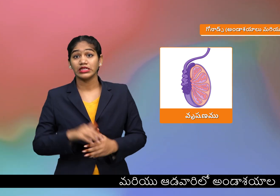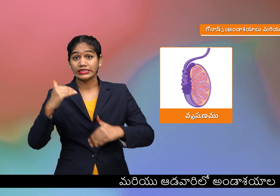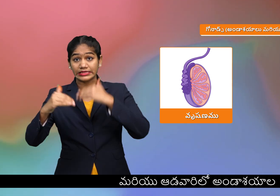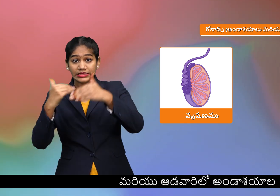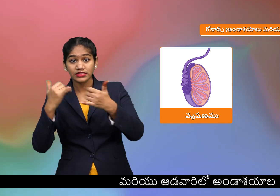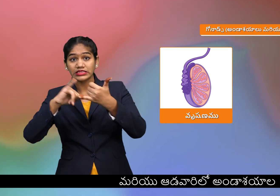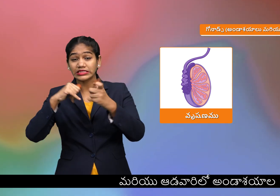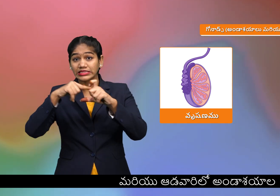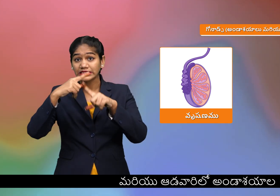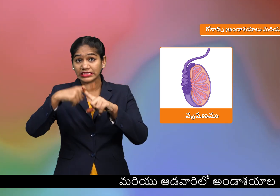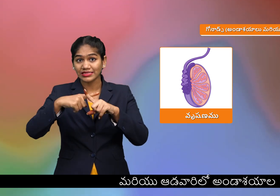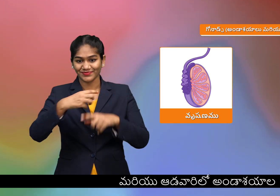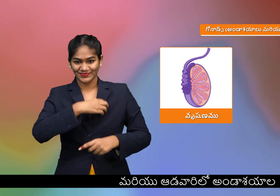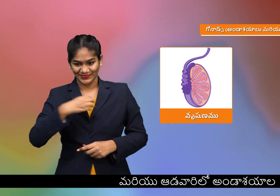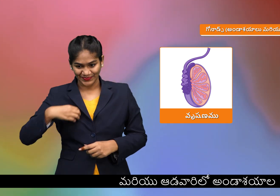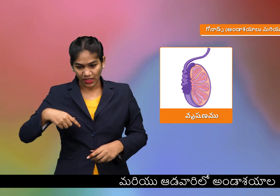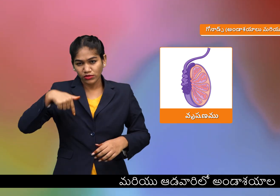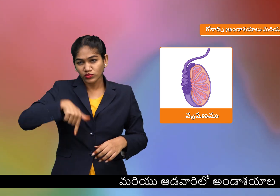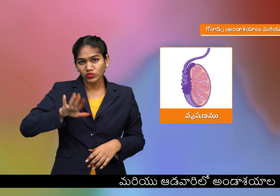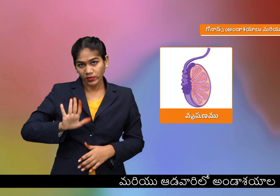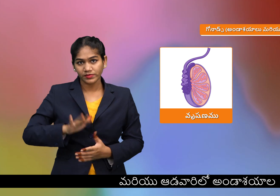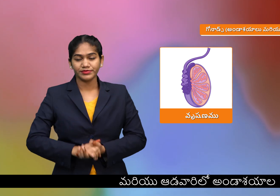మరియు ఆడవారిలో అండాశయాల